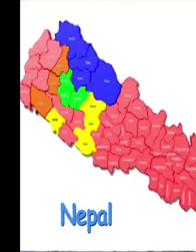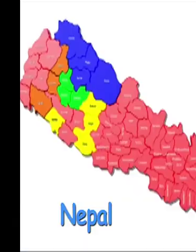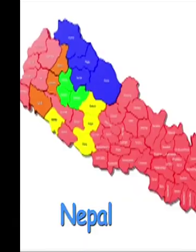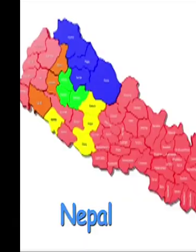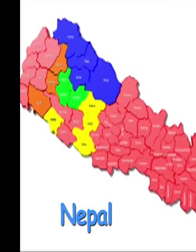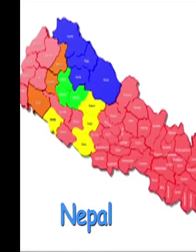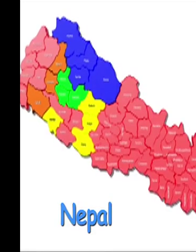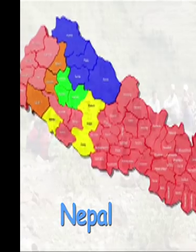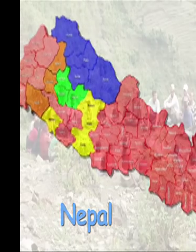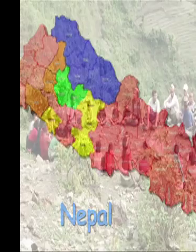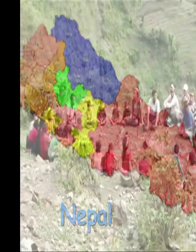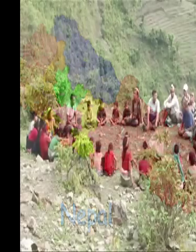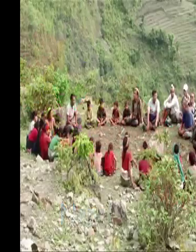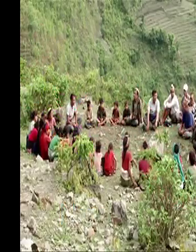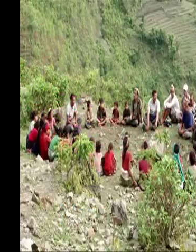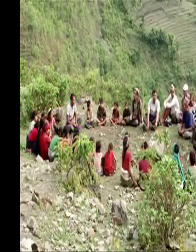मध्य पूर्व और नेपाल में भी अध्ययन केंद्र।